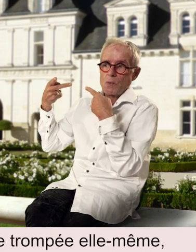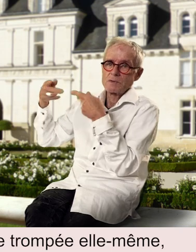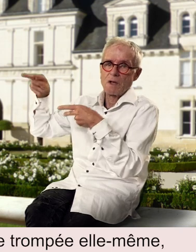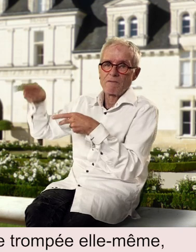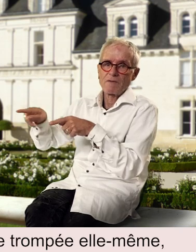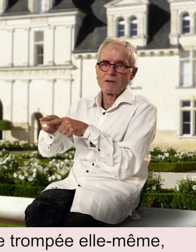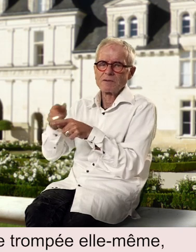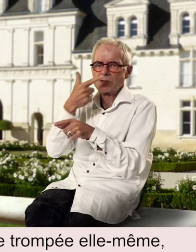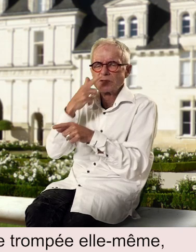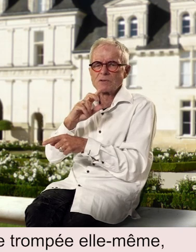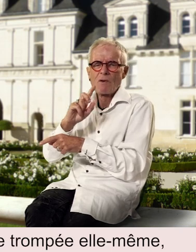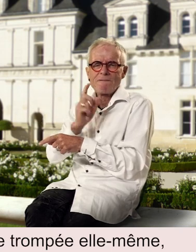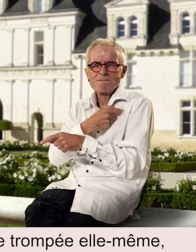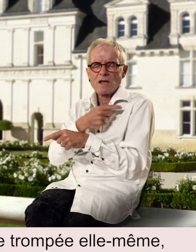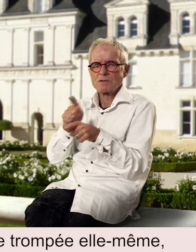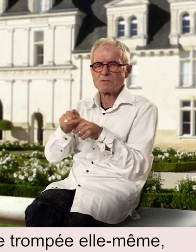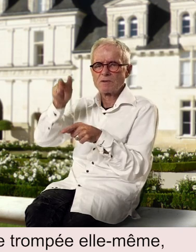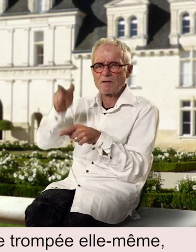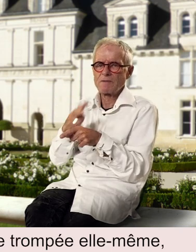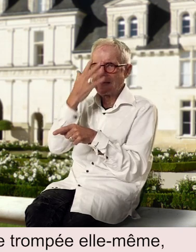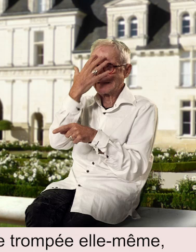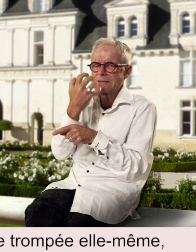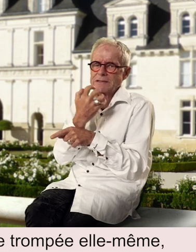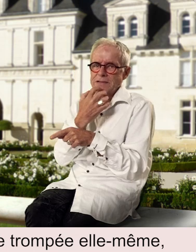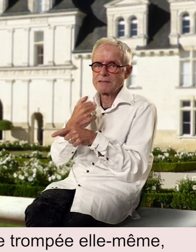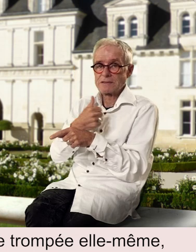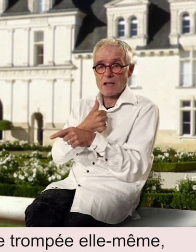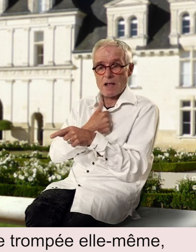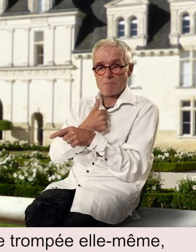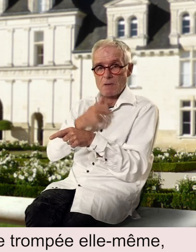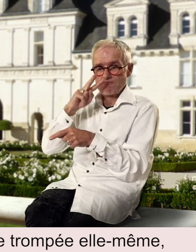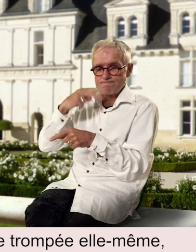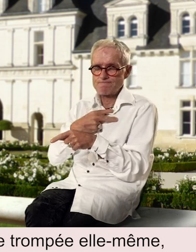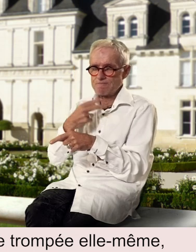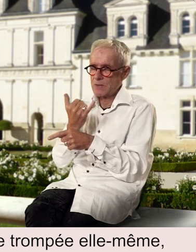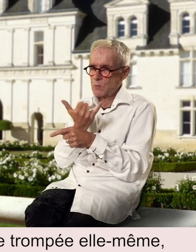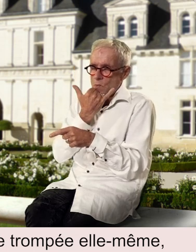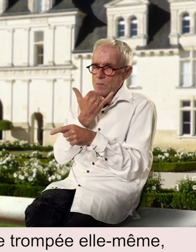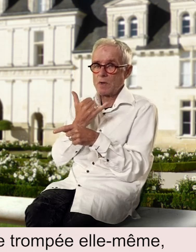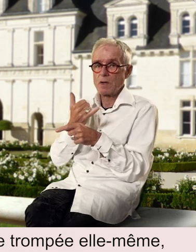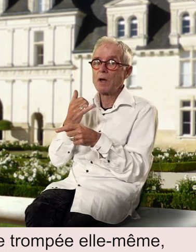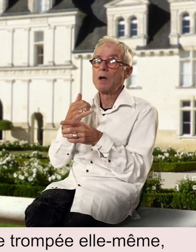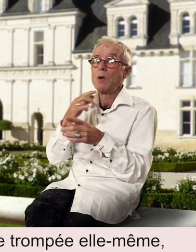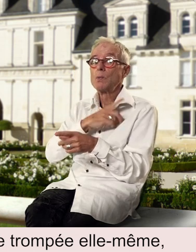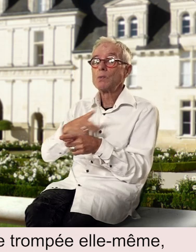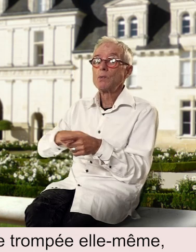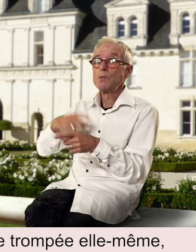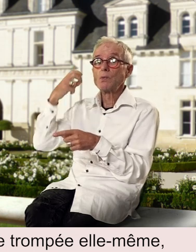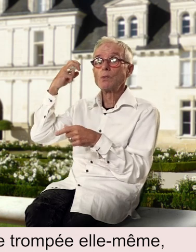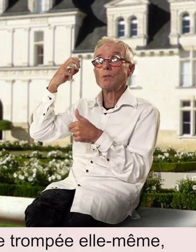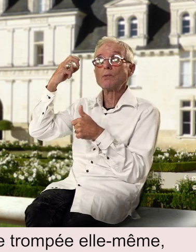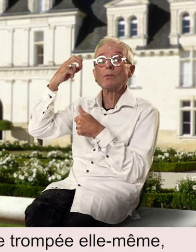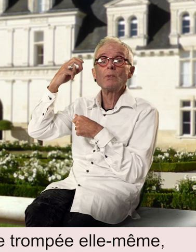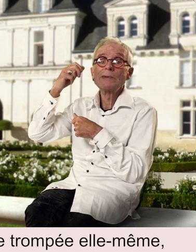se sentant offensée et quasi affligée de s'être trompée elle-même, un jour que le duc de Guise la rencontra chez sa sœur un